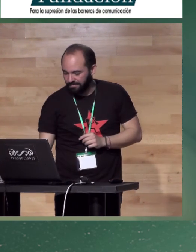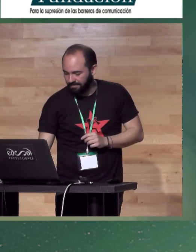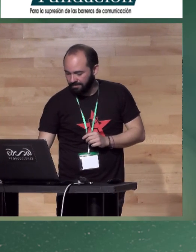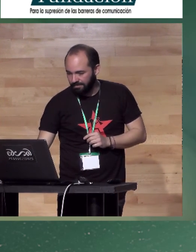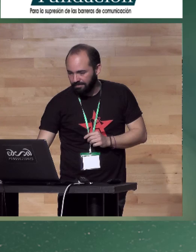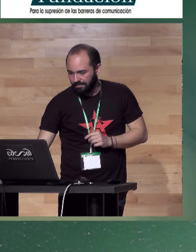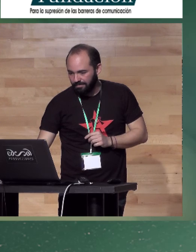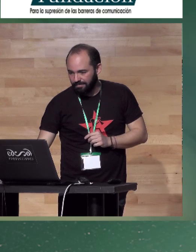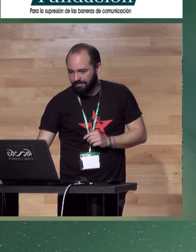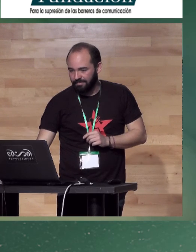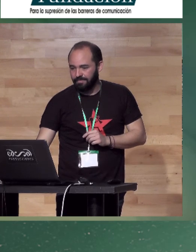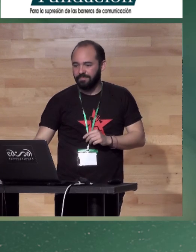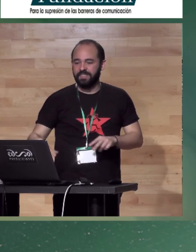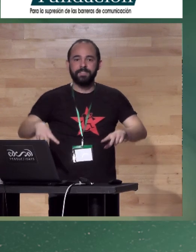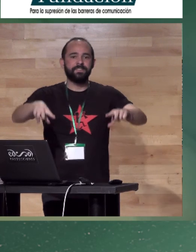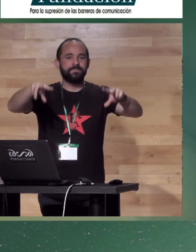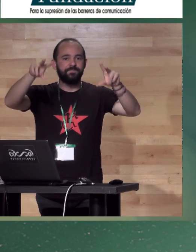¿vale?